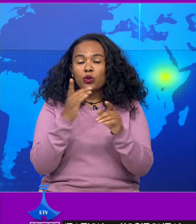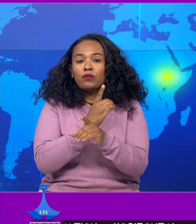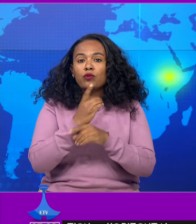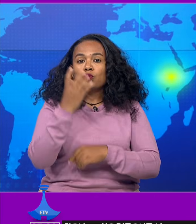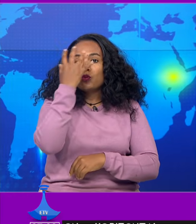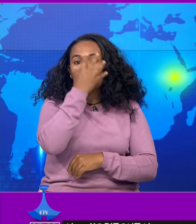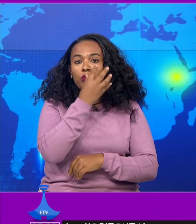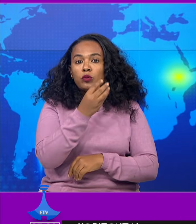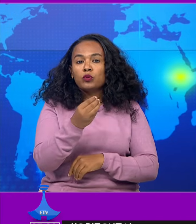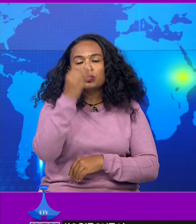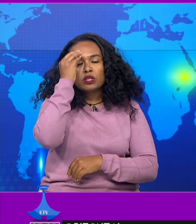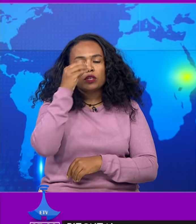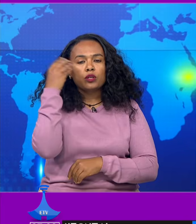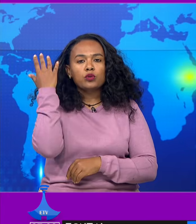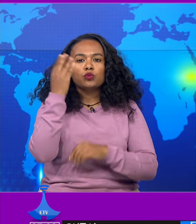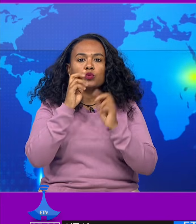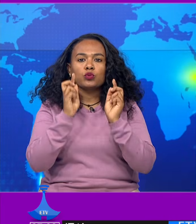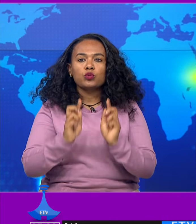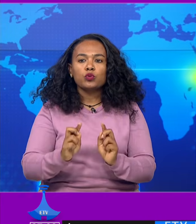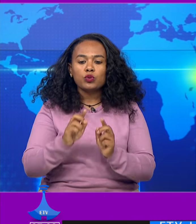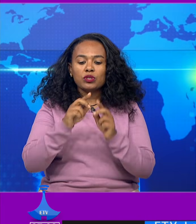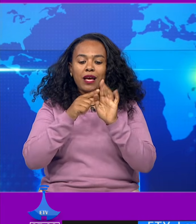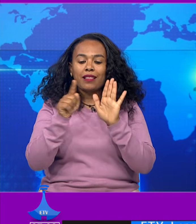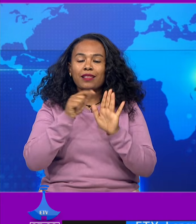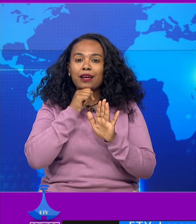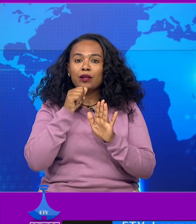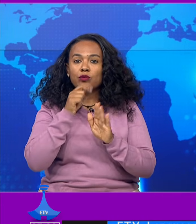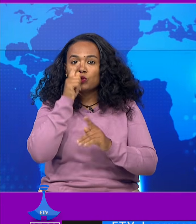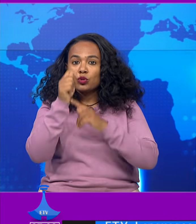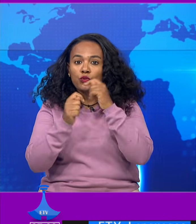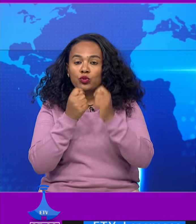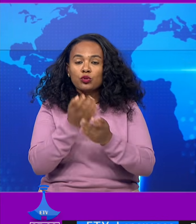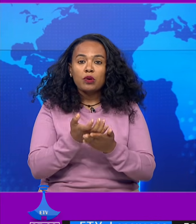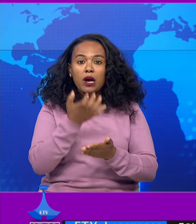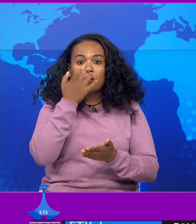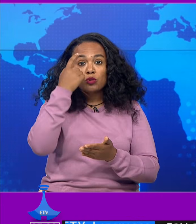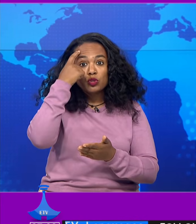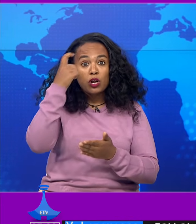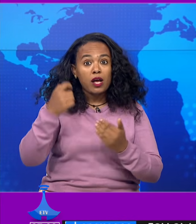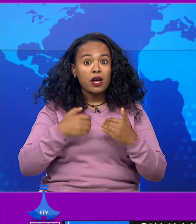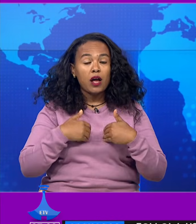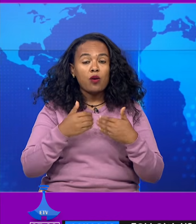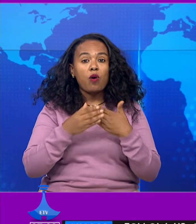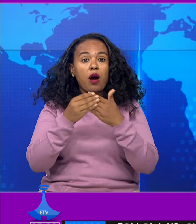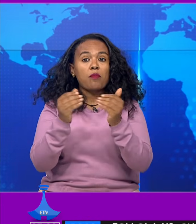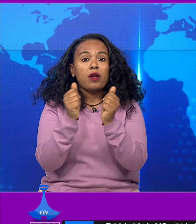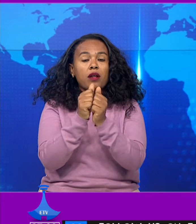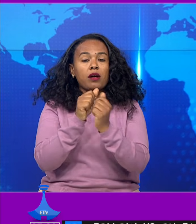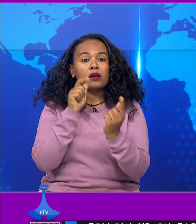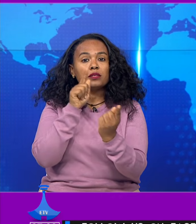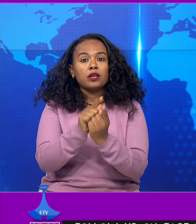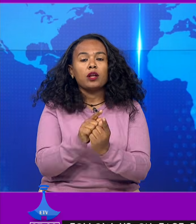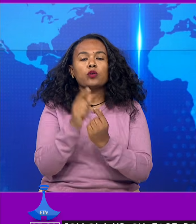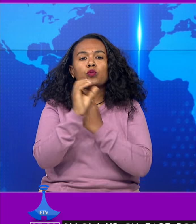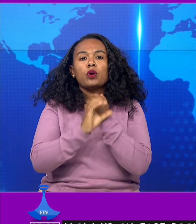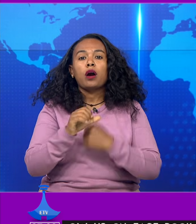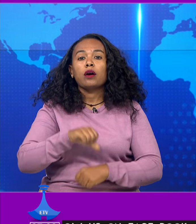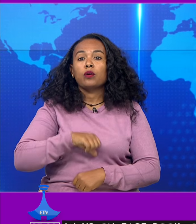ውበቶች፣ የተረሱ ቅርሶች፣ ያልተገለጡ የቱሪዝም አቅሞች ራዕይ ካለው አመራር ጋር ሲገናኙ የሀገር